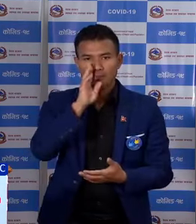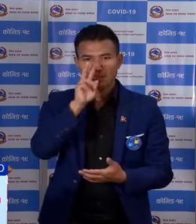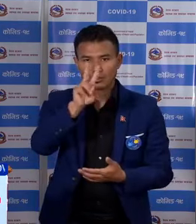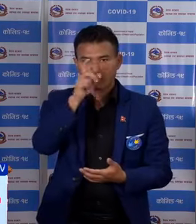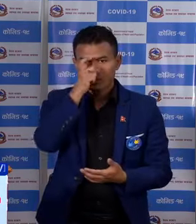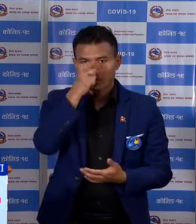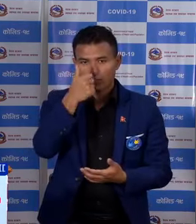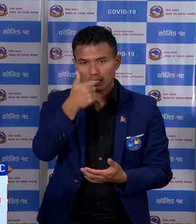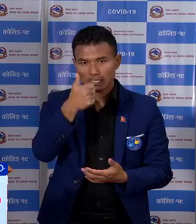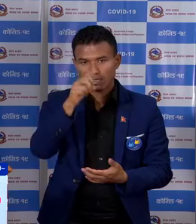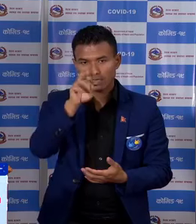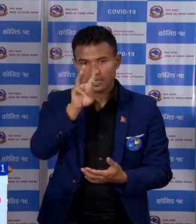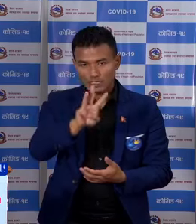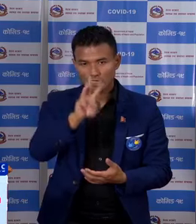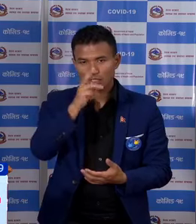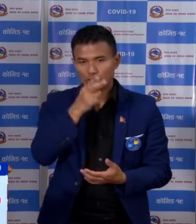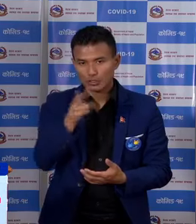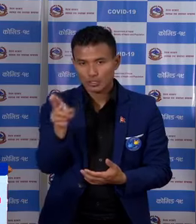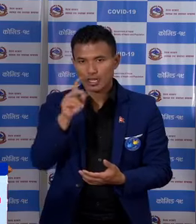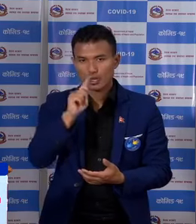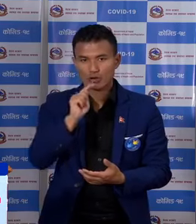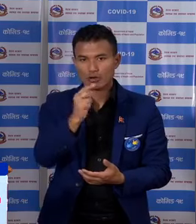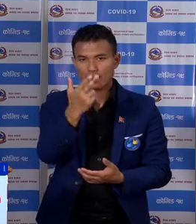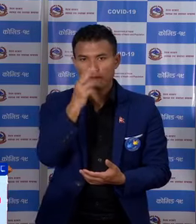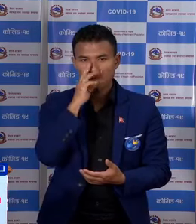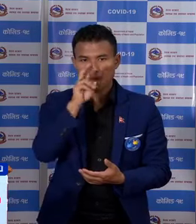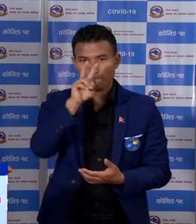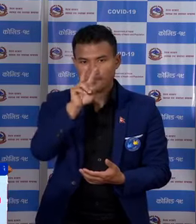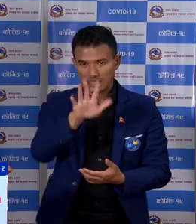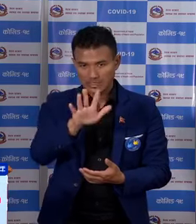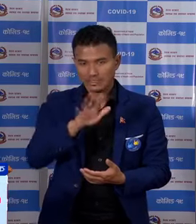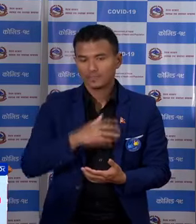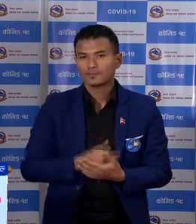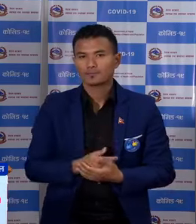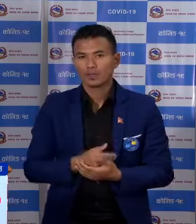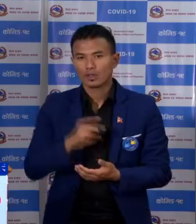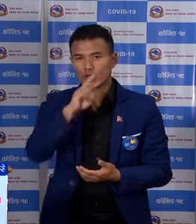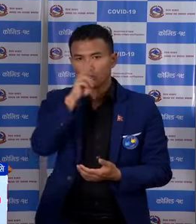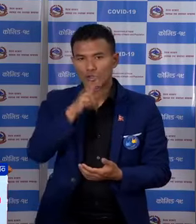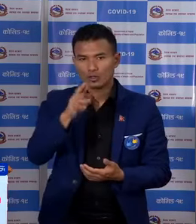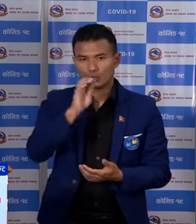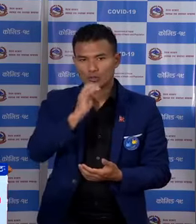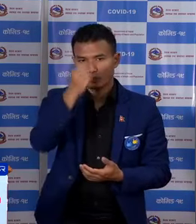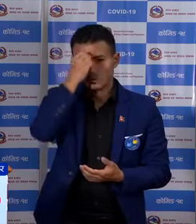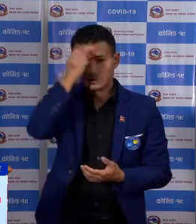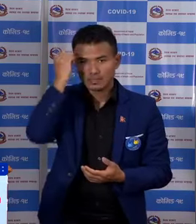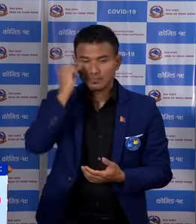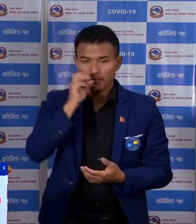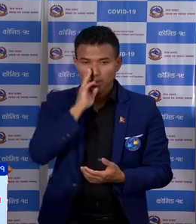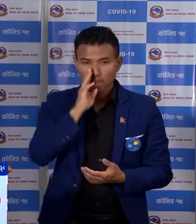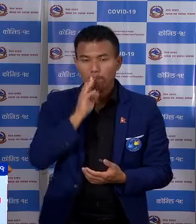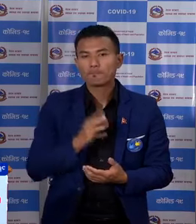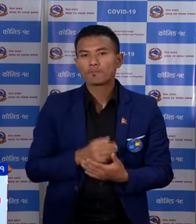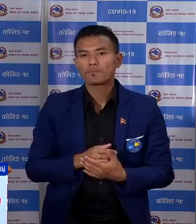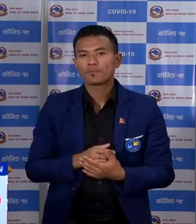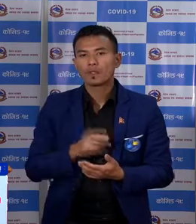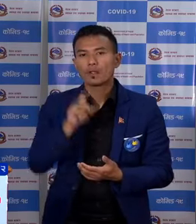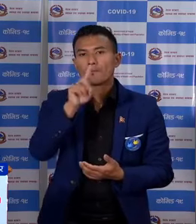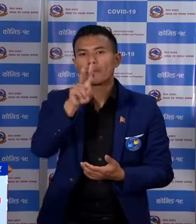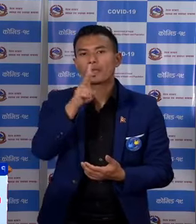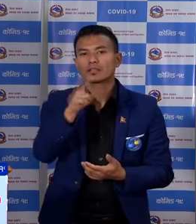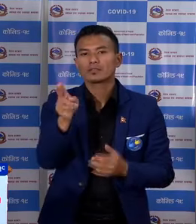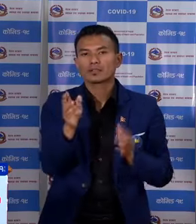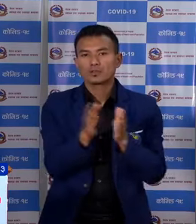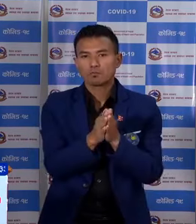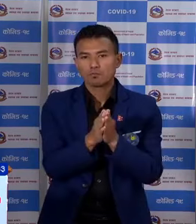233 सक्ठी जाना कॉनाली प्रदेश मां 25 जाना र सुदुर पसिम प्रदेश मां